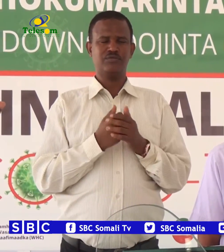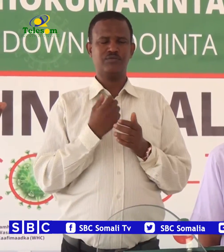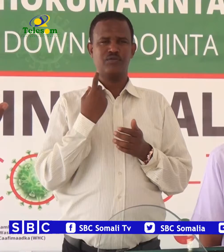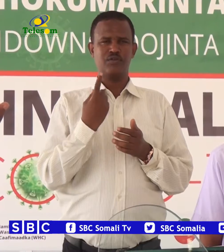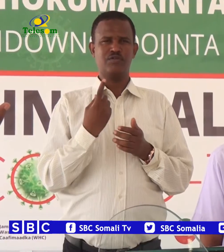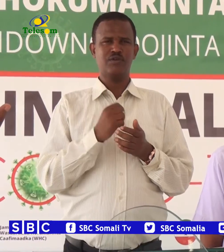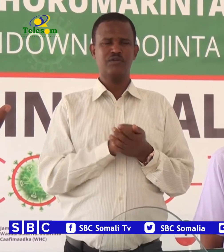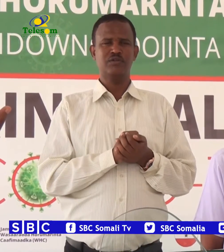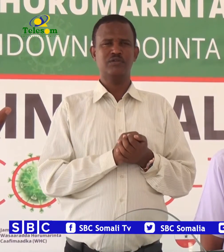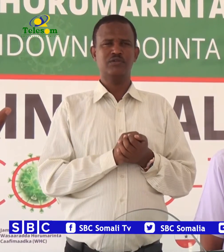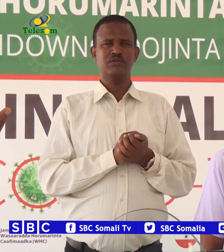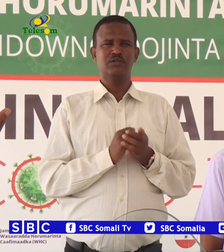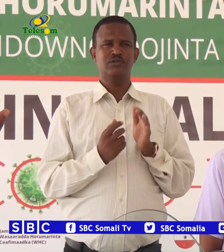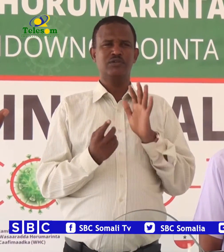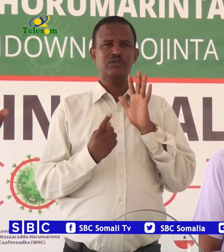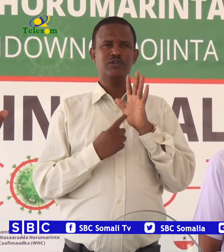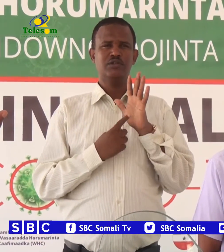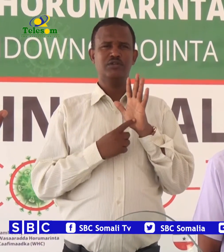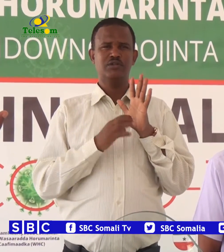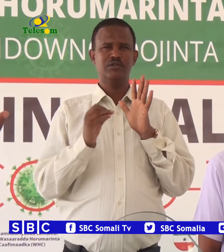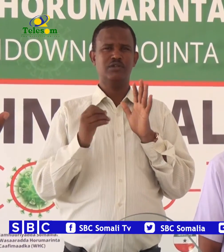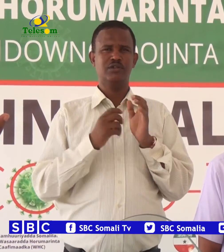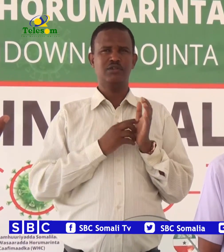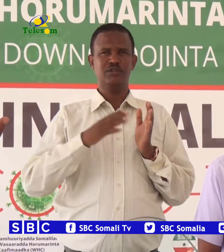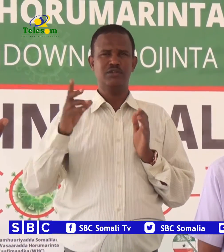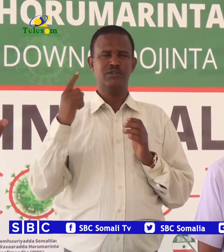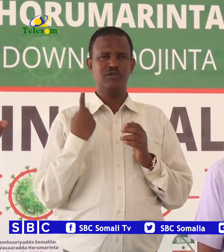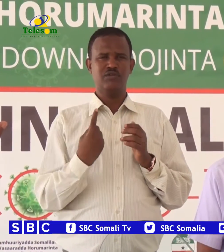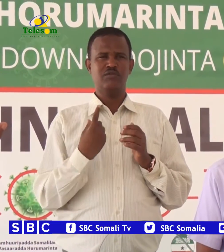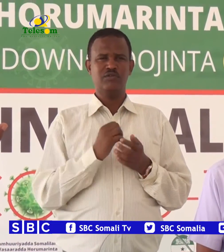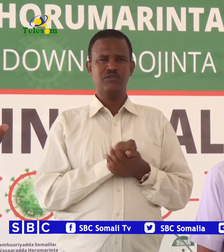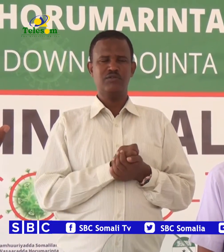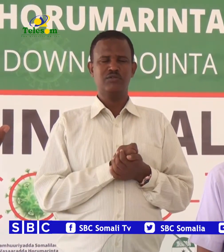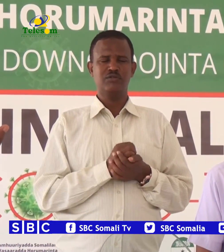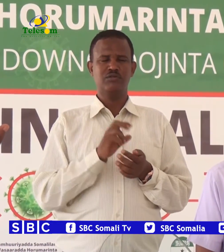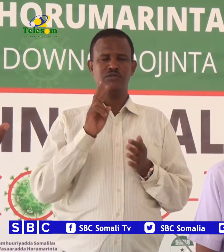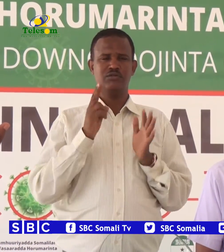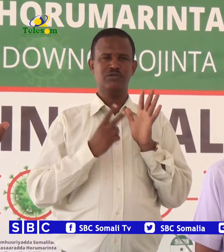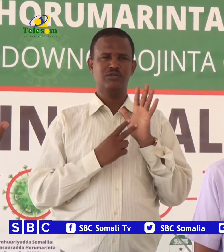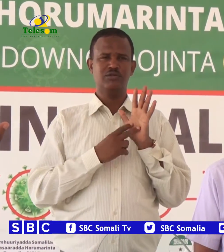hal 70 jir ilaa 79na waa hal